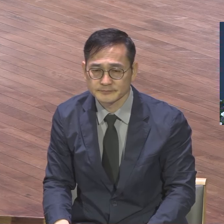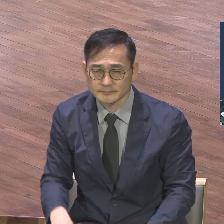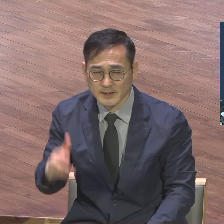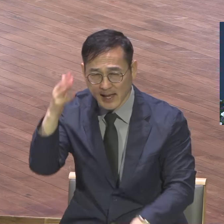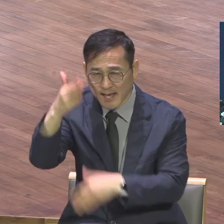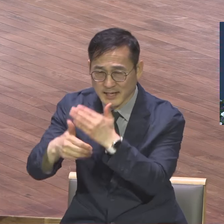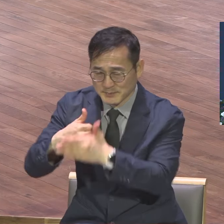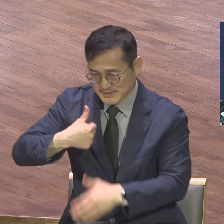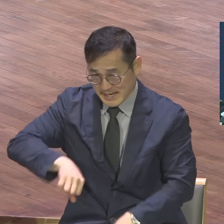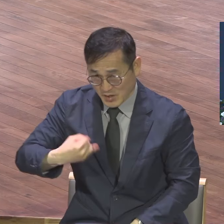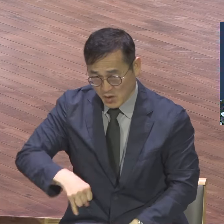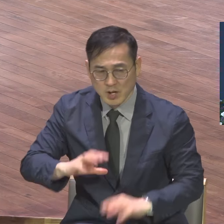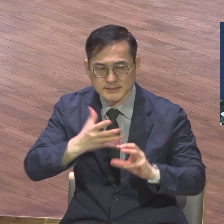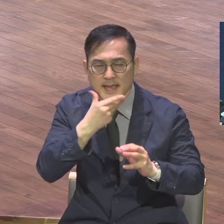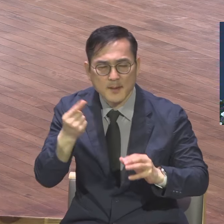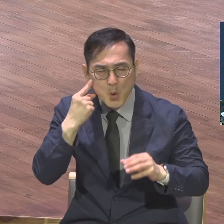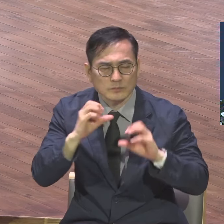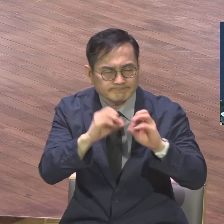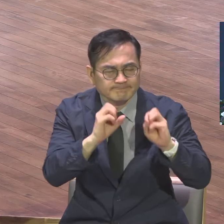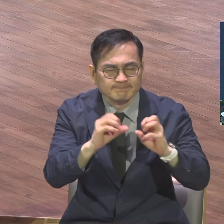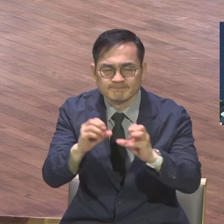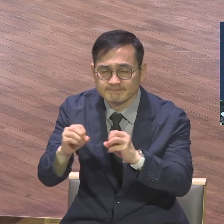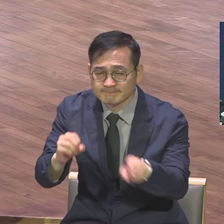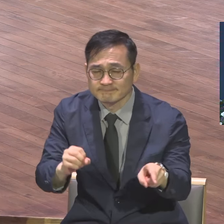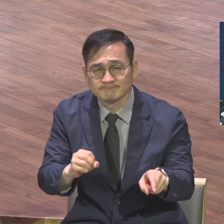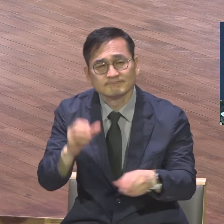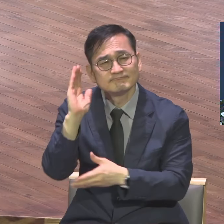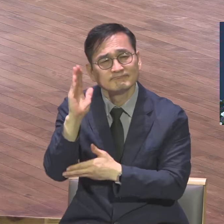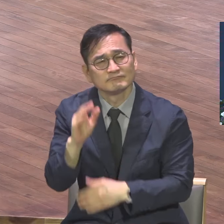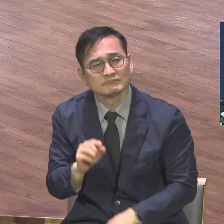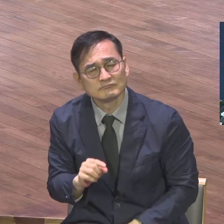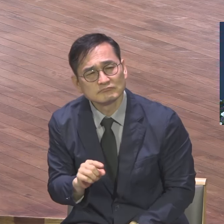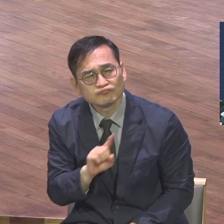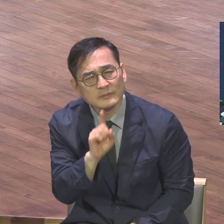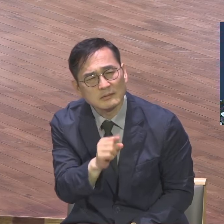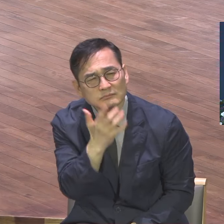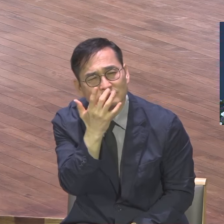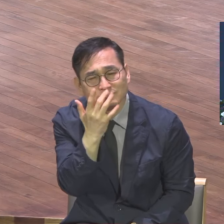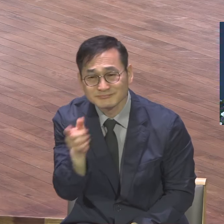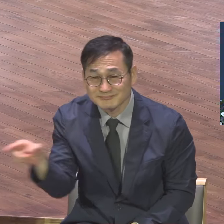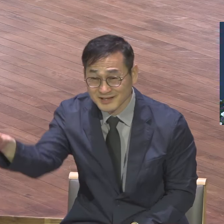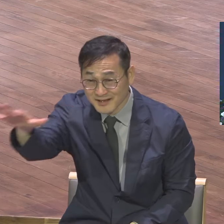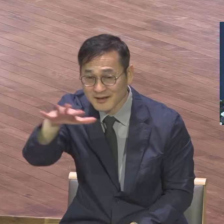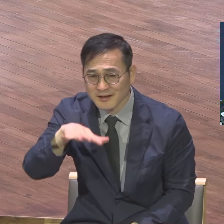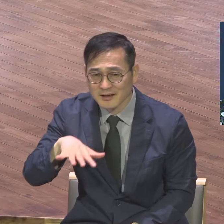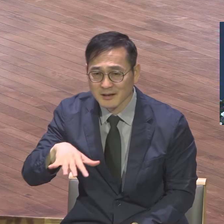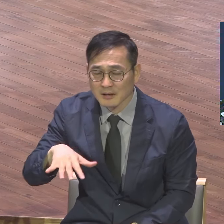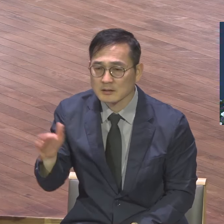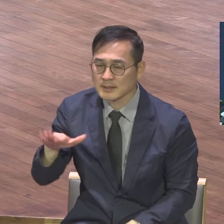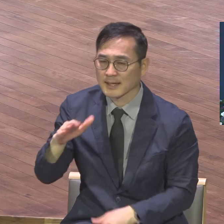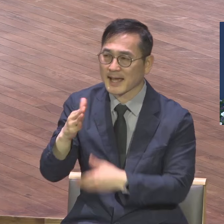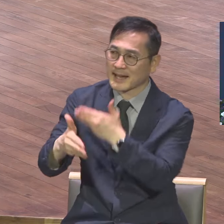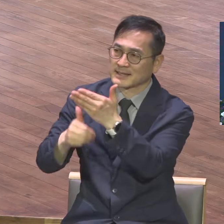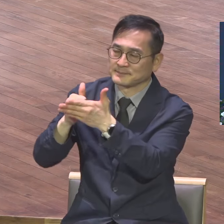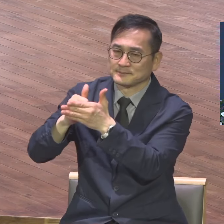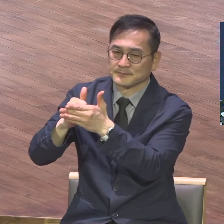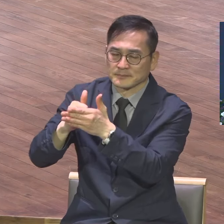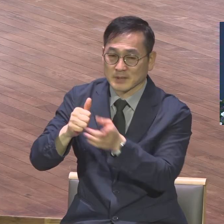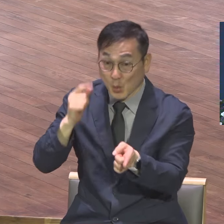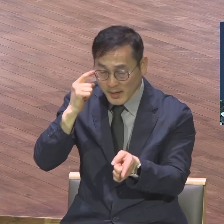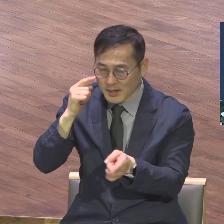하나님이 자녀하는 거예요. 그런데 이 한 가지 약속이 있었습니다. 인간이 하나님의 형상을 지원받았는데